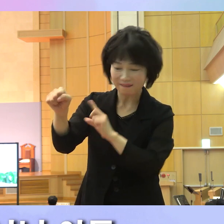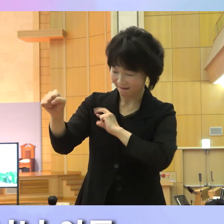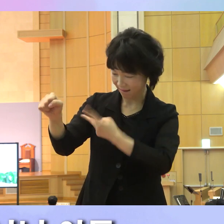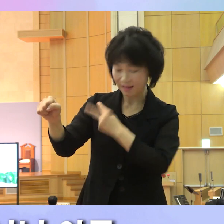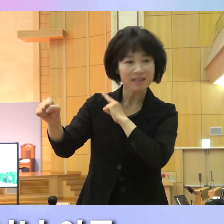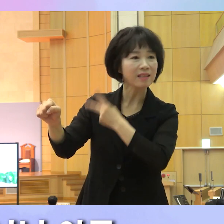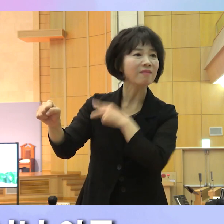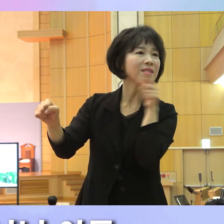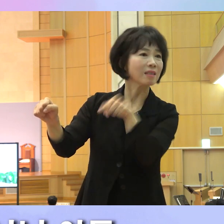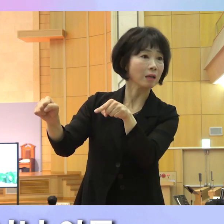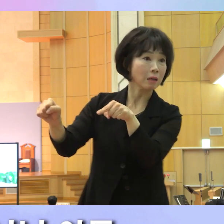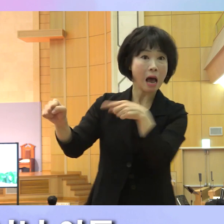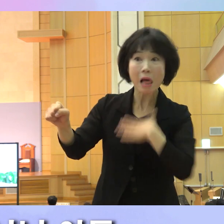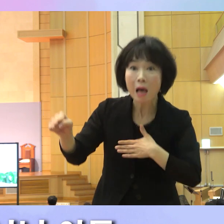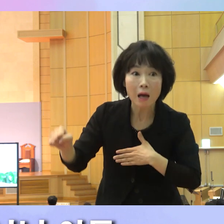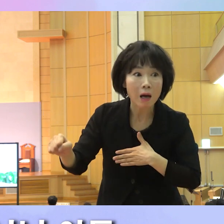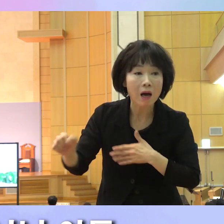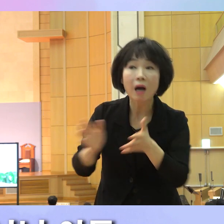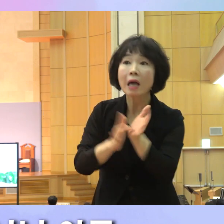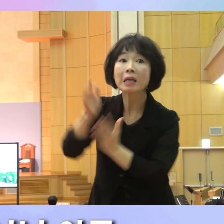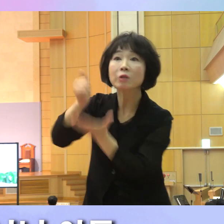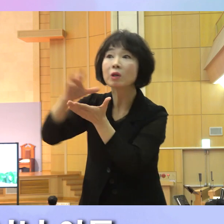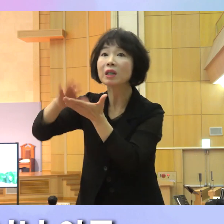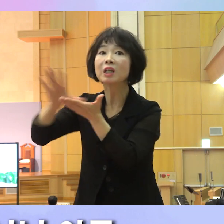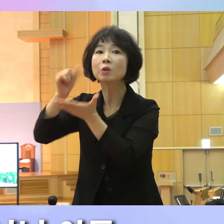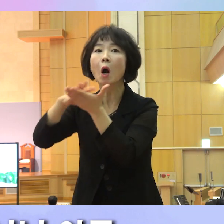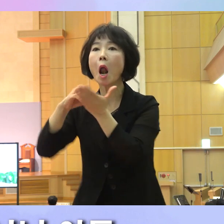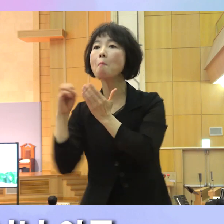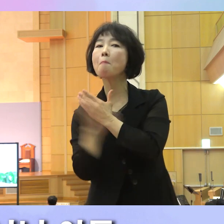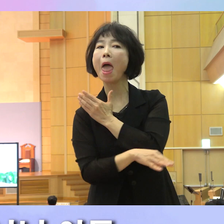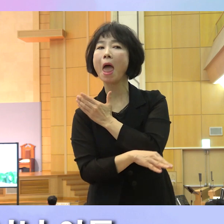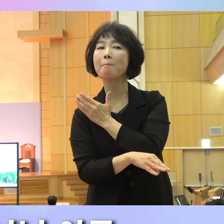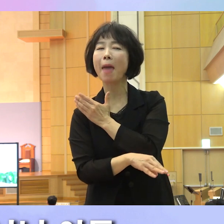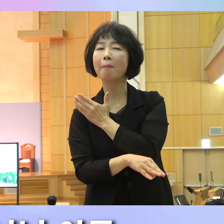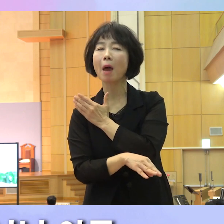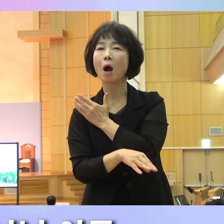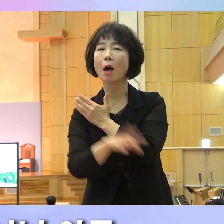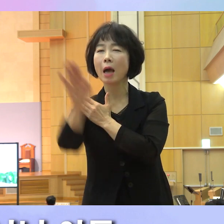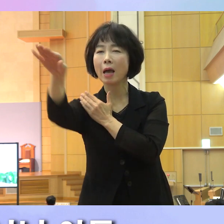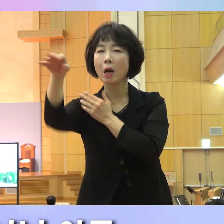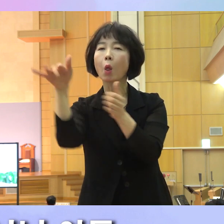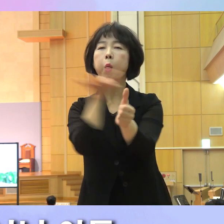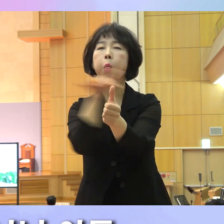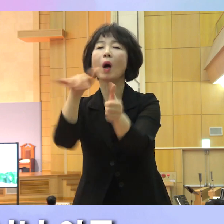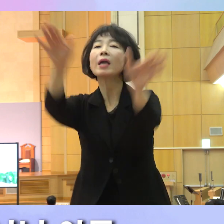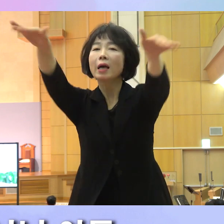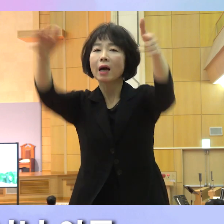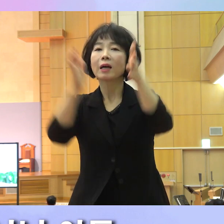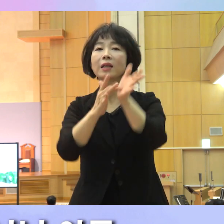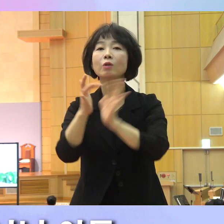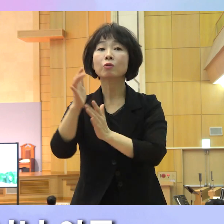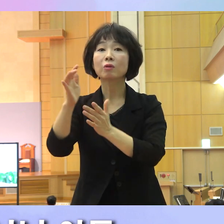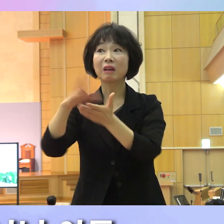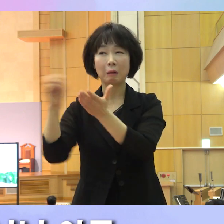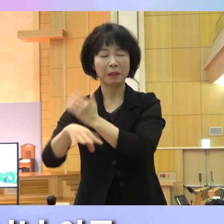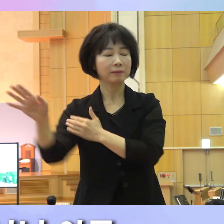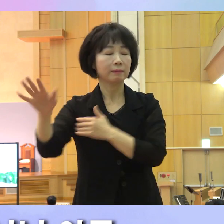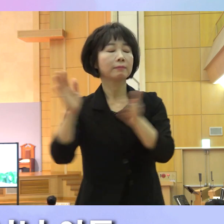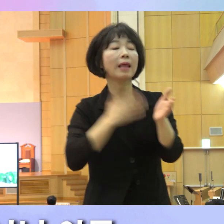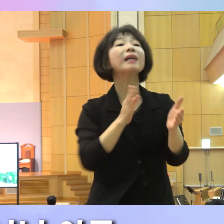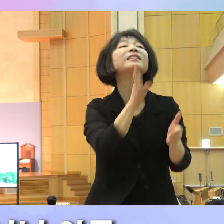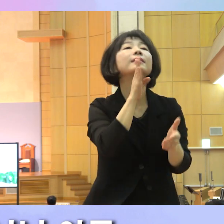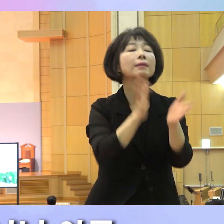그리스도라고 주님이라고 인정을 하면 자기는 가짜가 되는 것이고, 그 예수님을 부인해버리고 내가 진짜야,